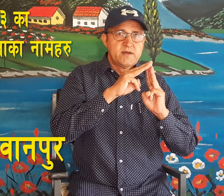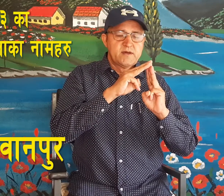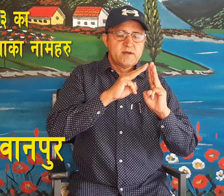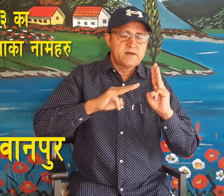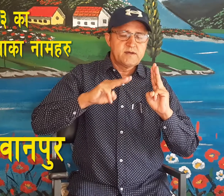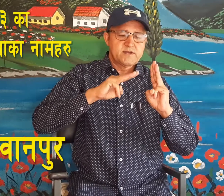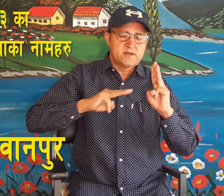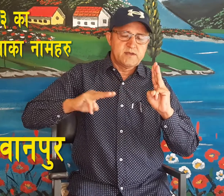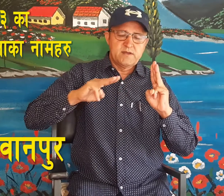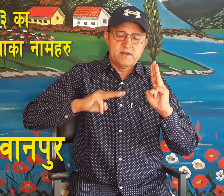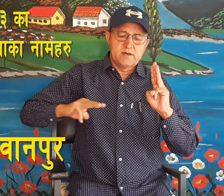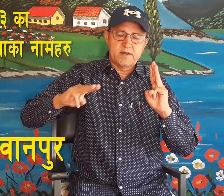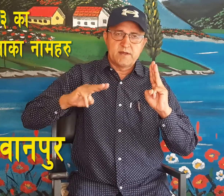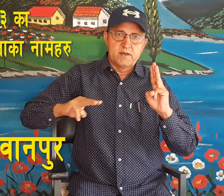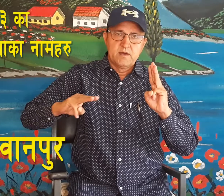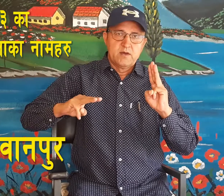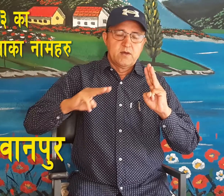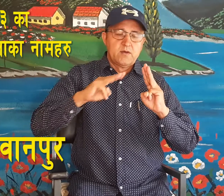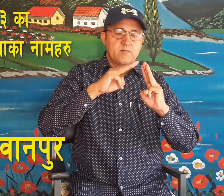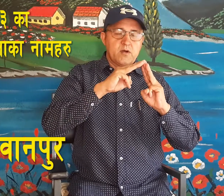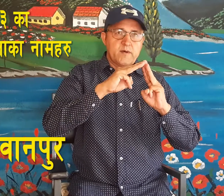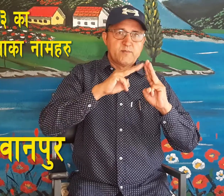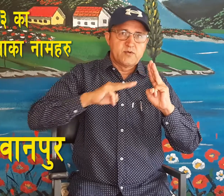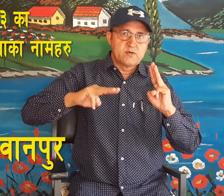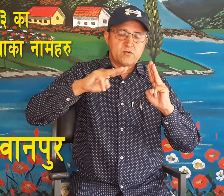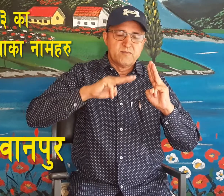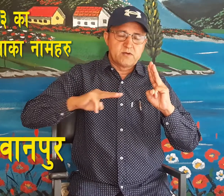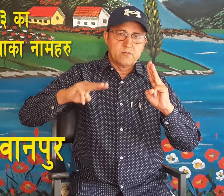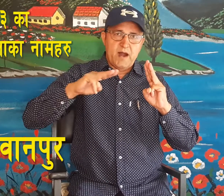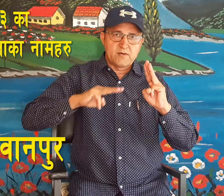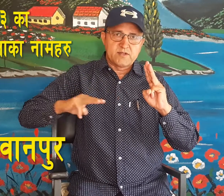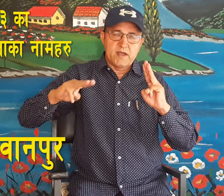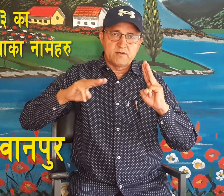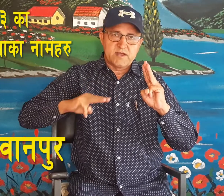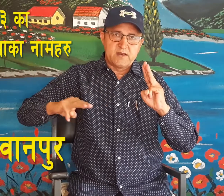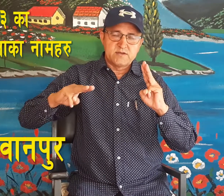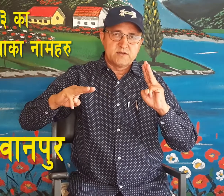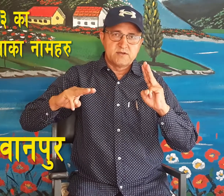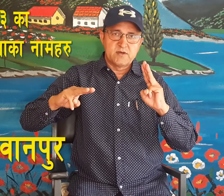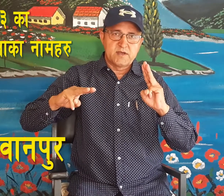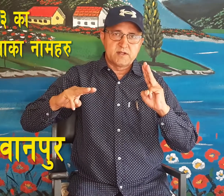र यसरी गर्ने, मकवानपुरको घुमेको बाटो त्यहाँको सान सङ्केत